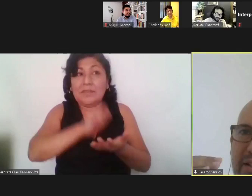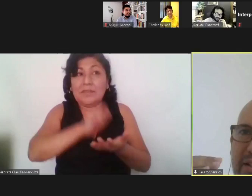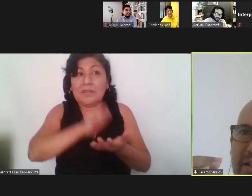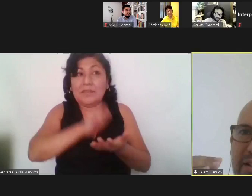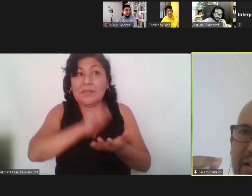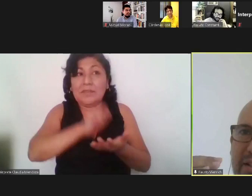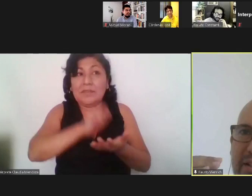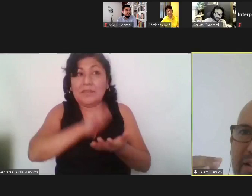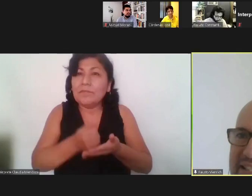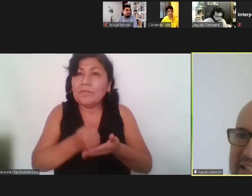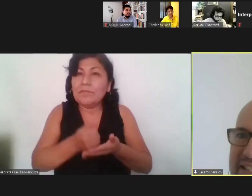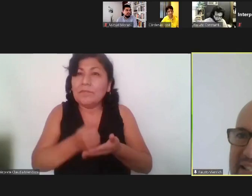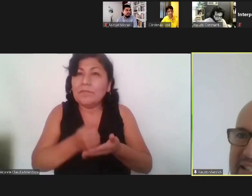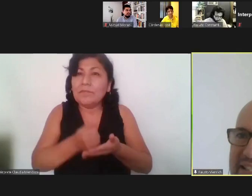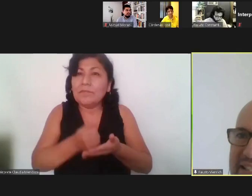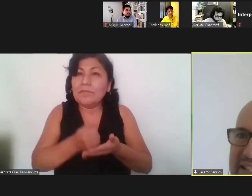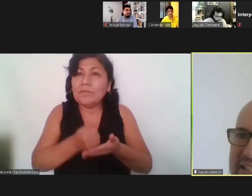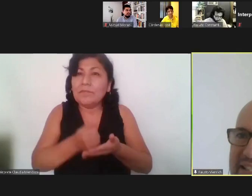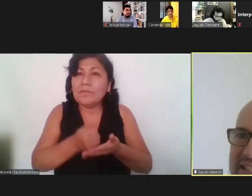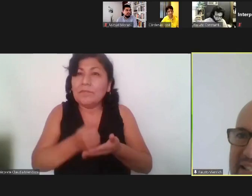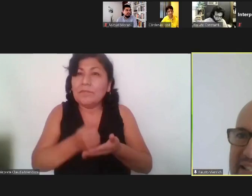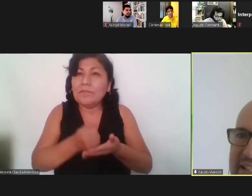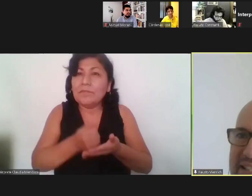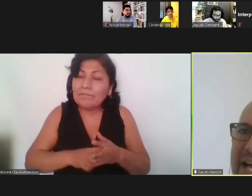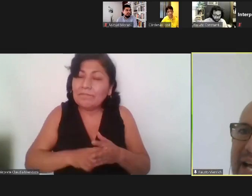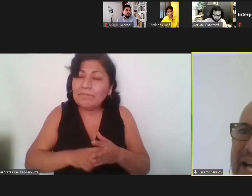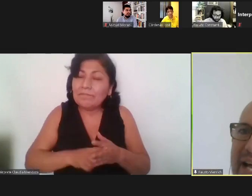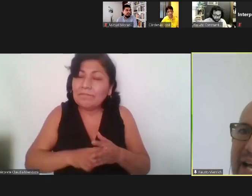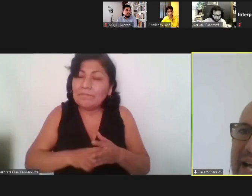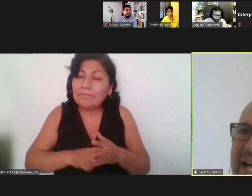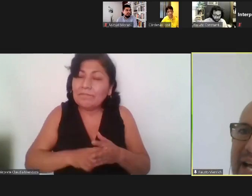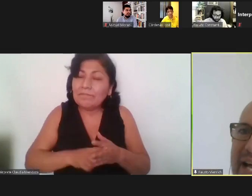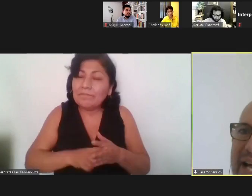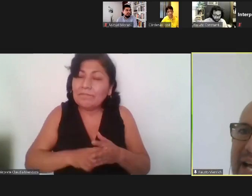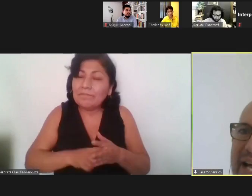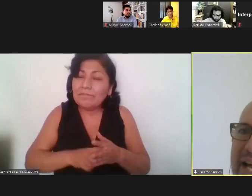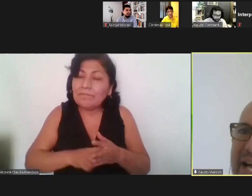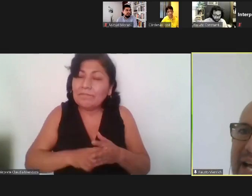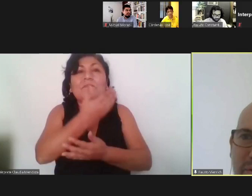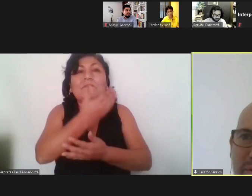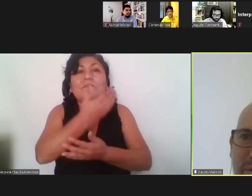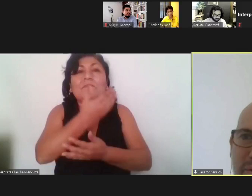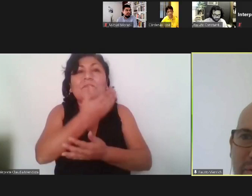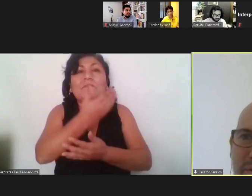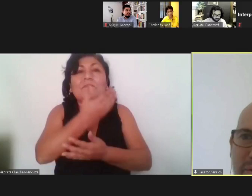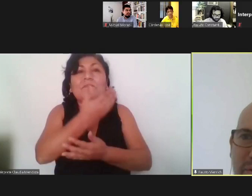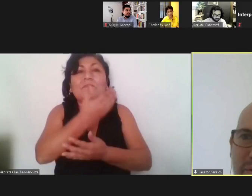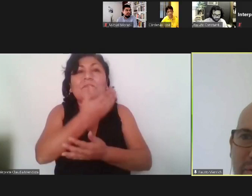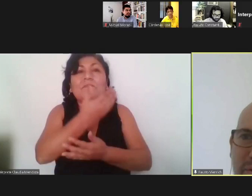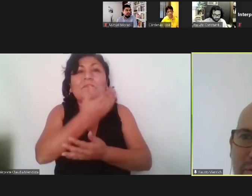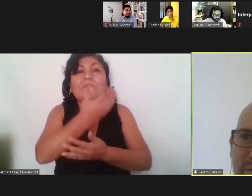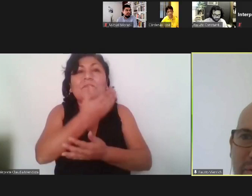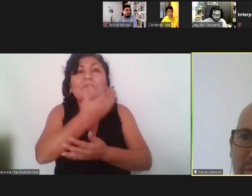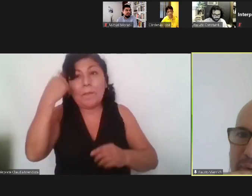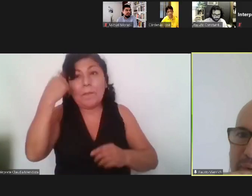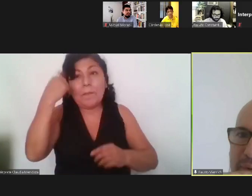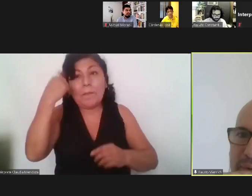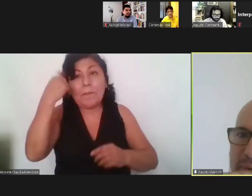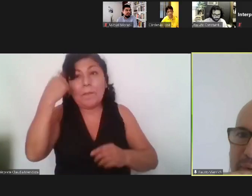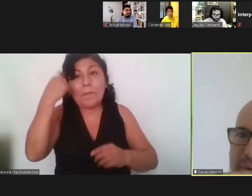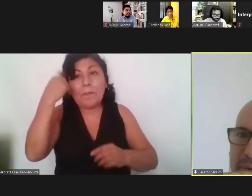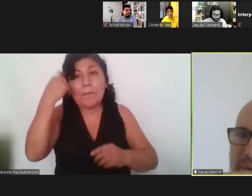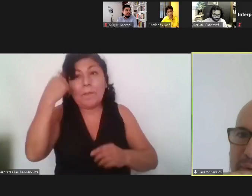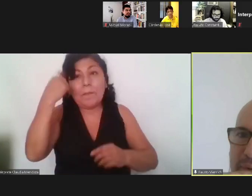solamente de iniciativas o emprendimientos culturales, ¿no? Para desarrollos culturales, emprendimientos, sino también una